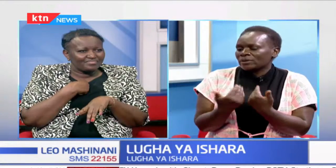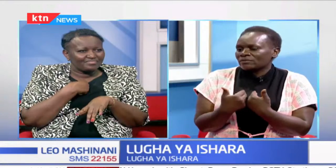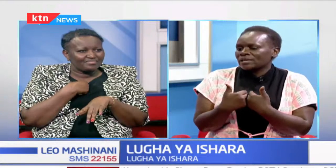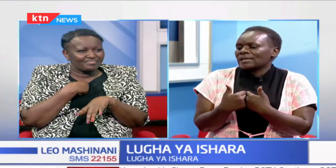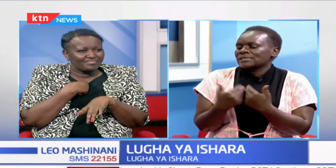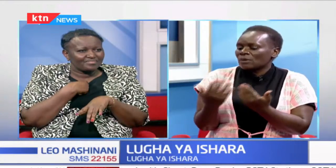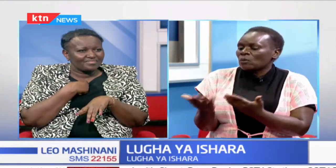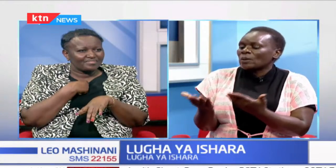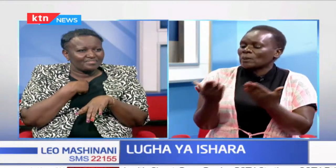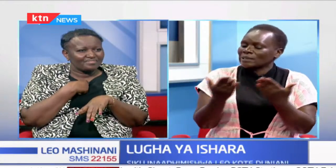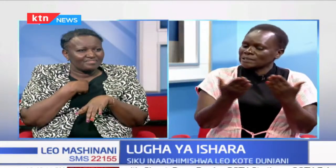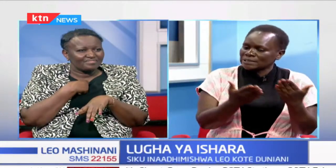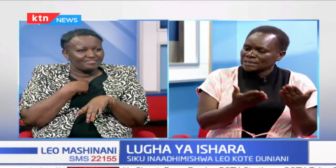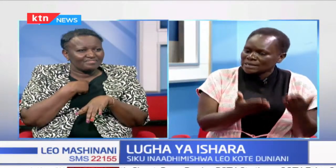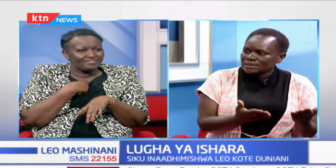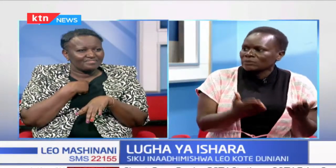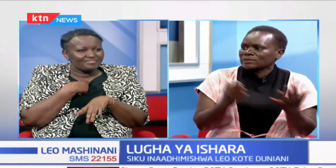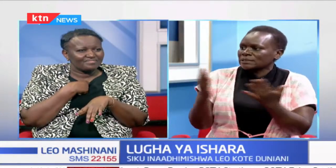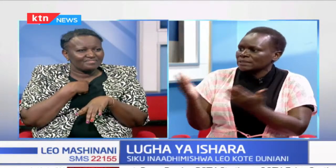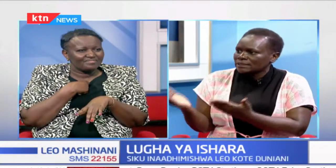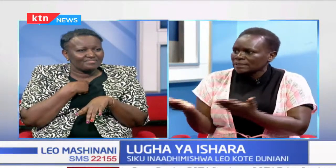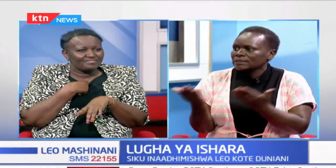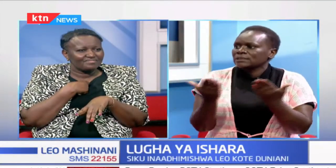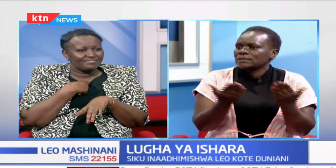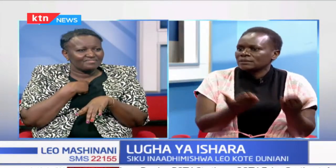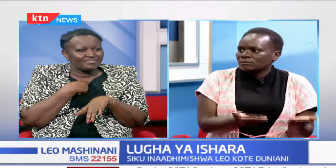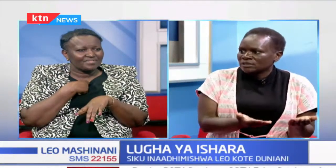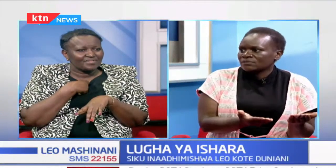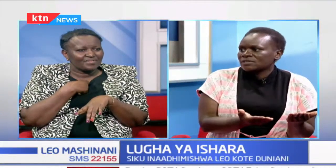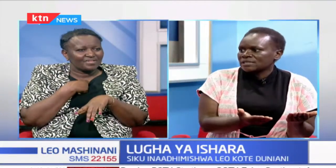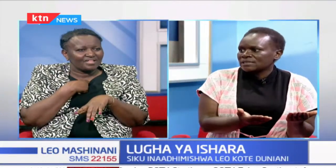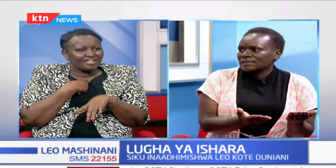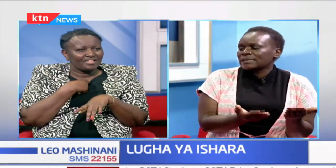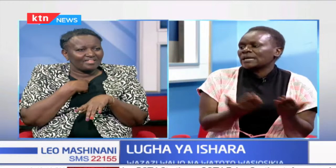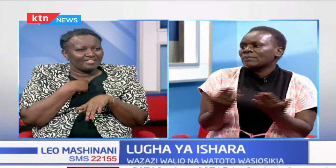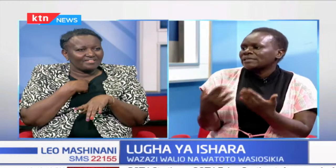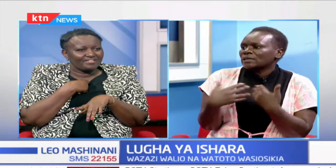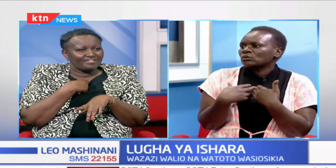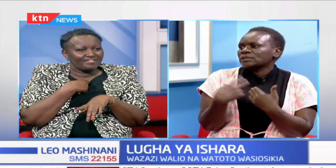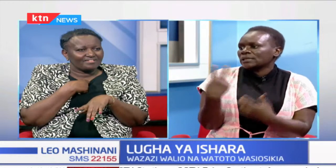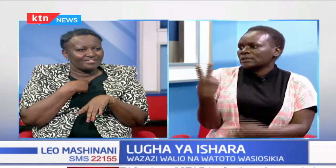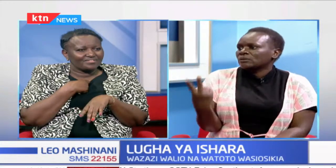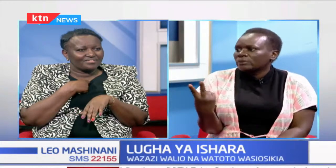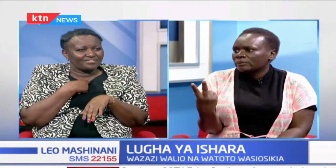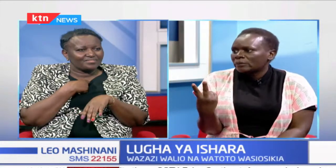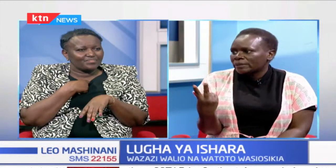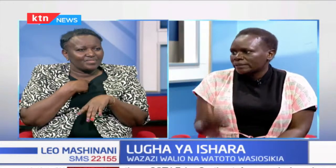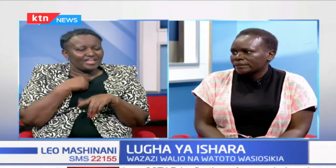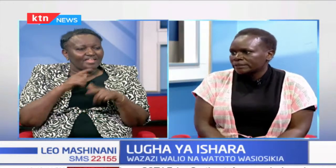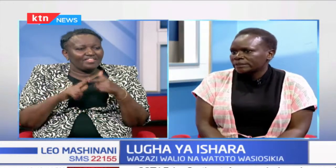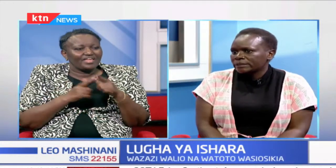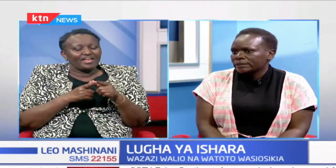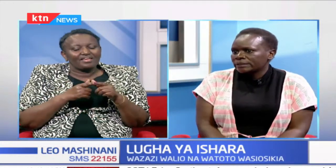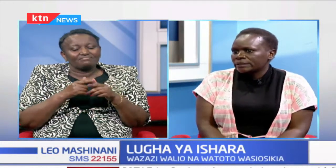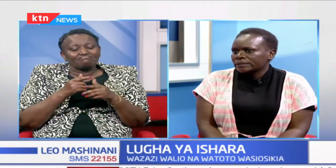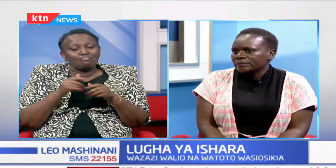mashirika mengi wanafikiria lazima wakiniandika kazi wataandika na mtafsiri. Sasa ni kama ninakuja kwa